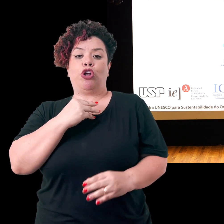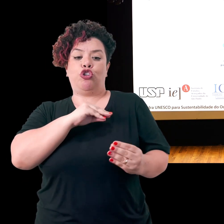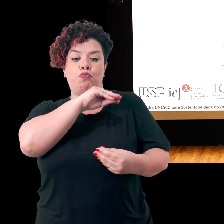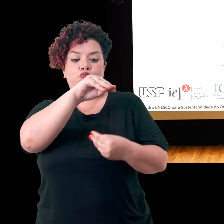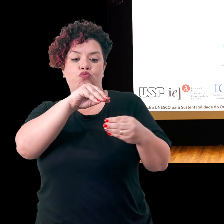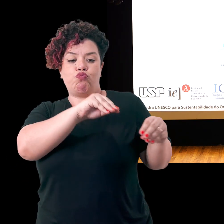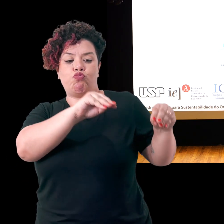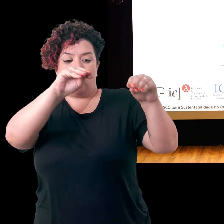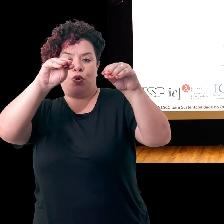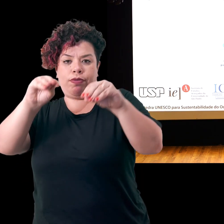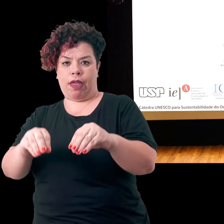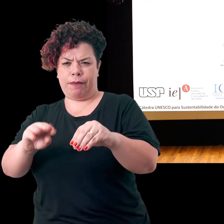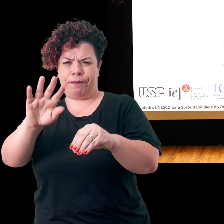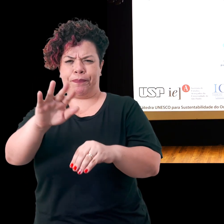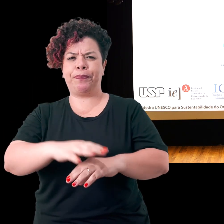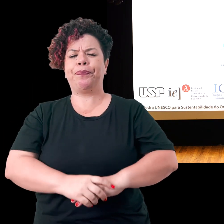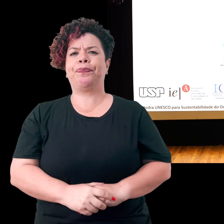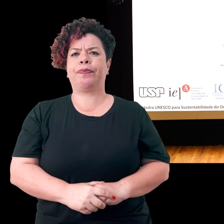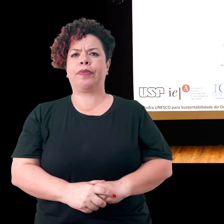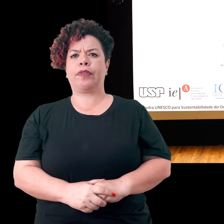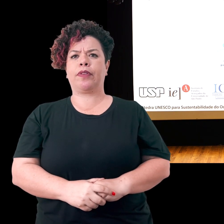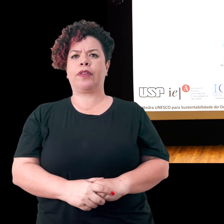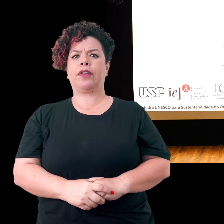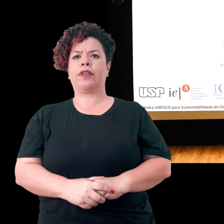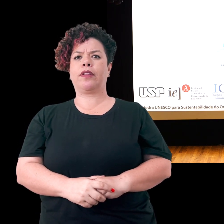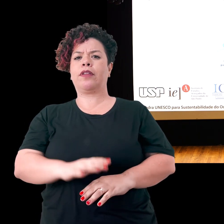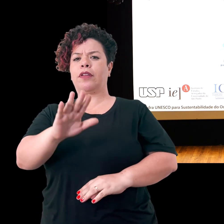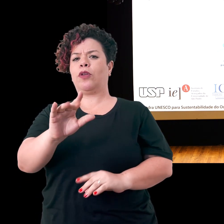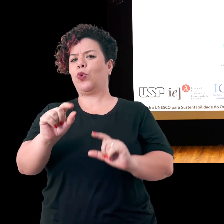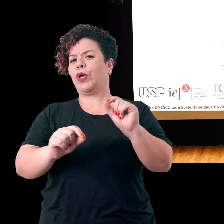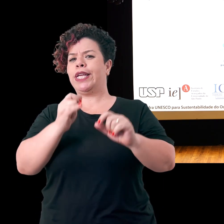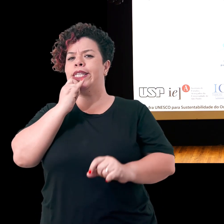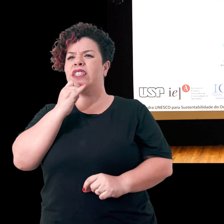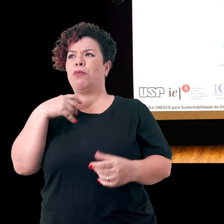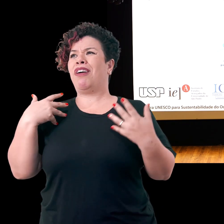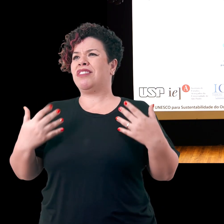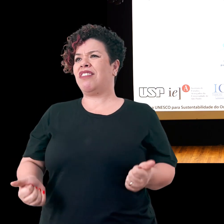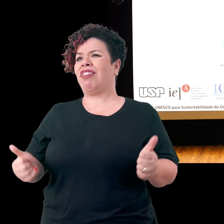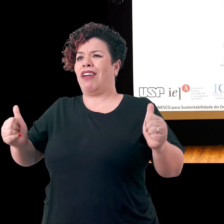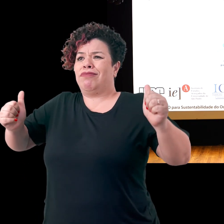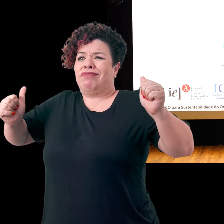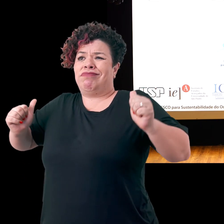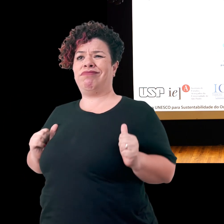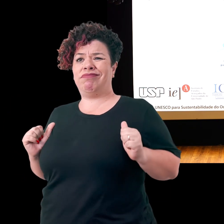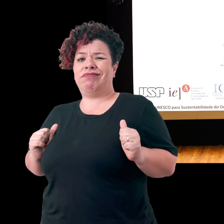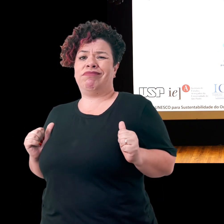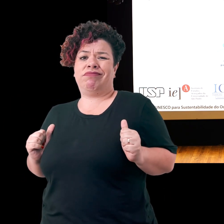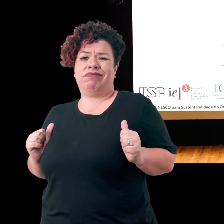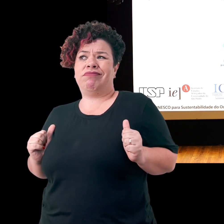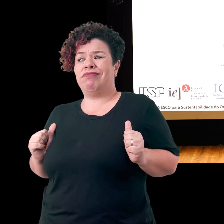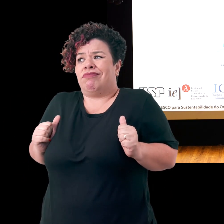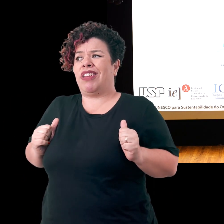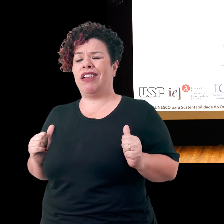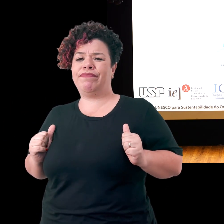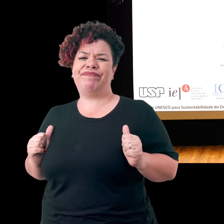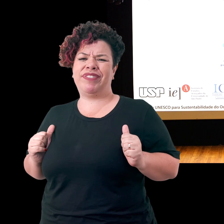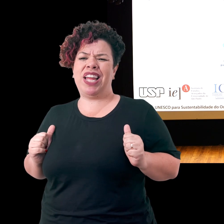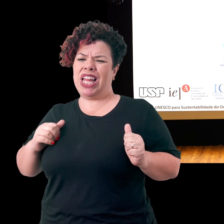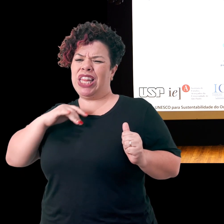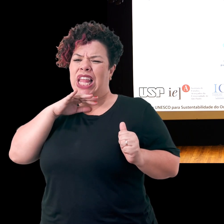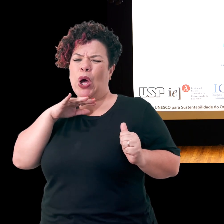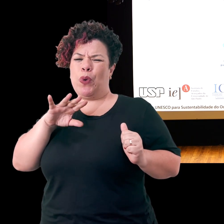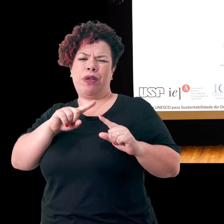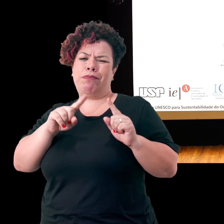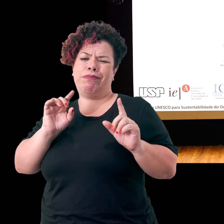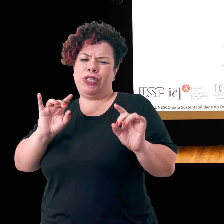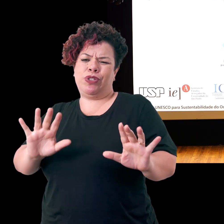resignado. Resignado é meio que ser conformado. Falar assim, puxa vida, está